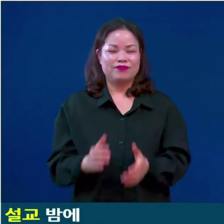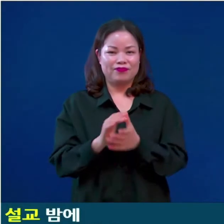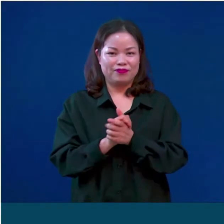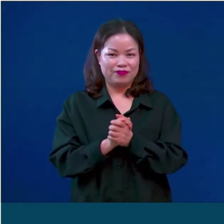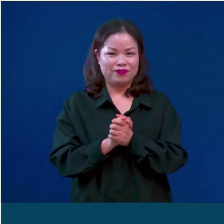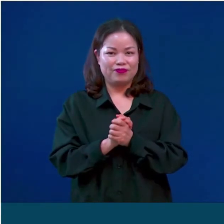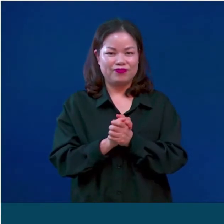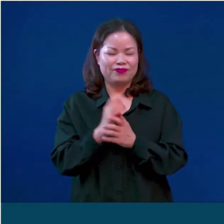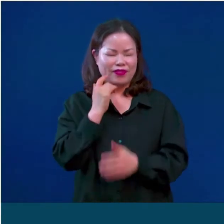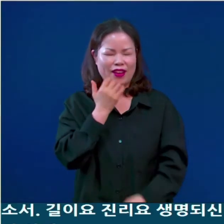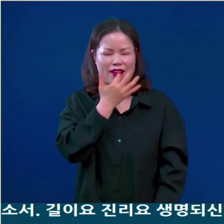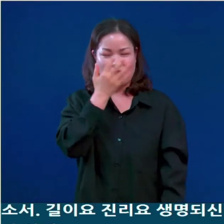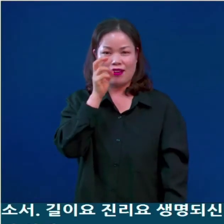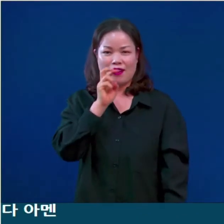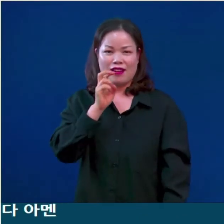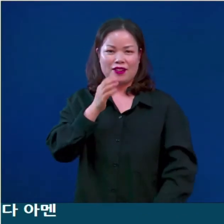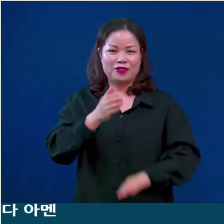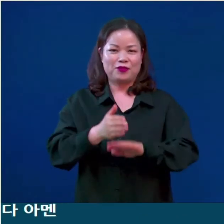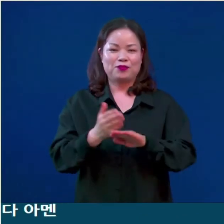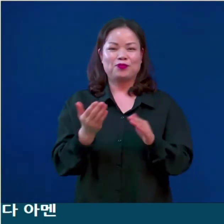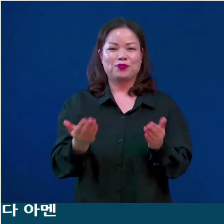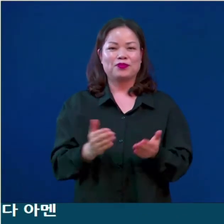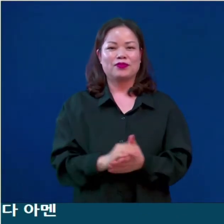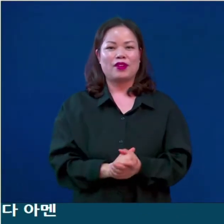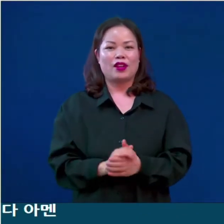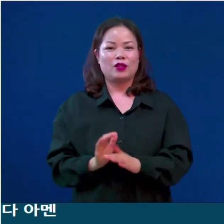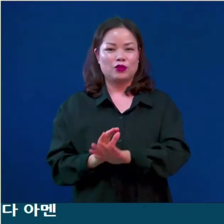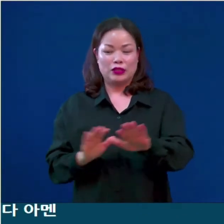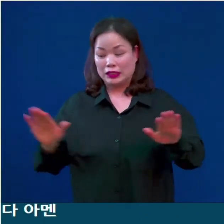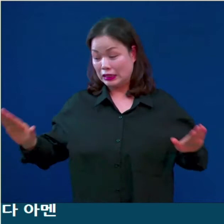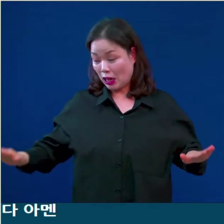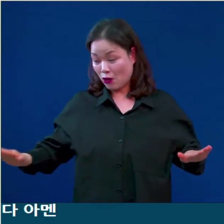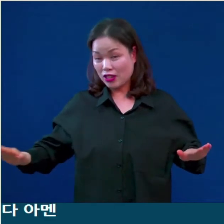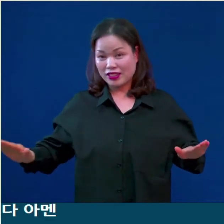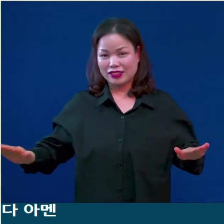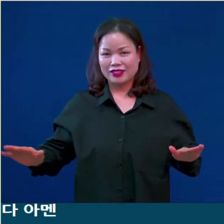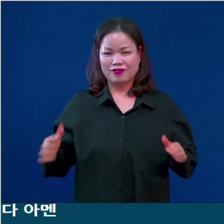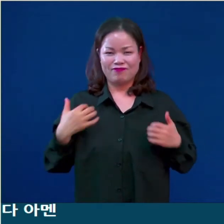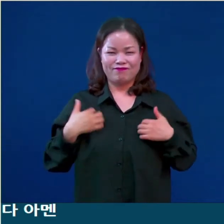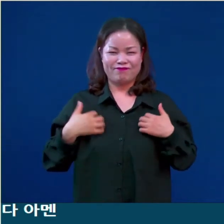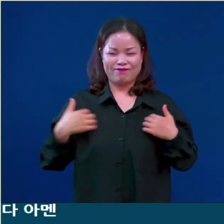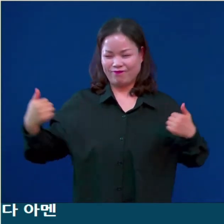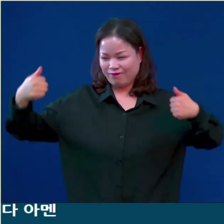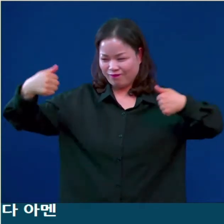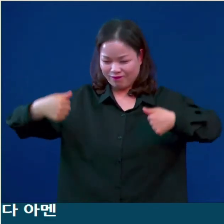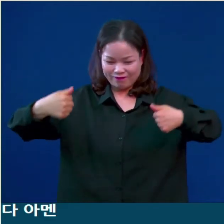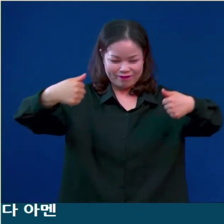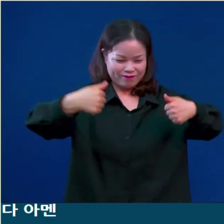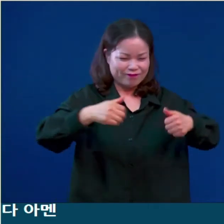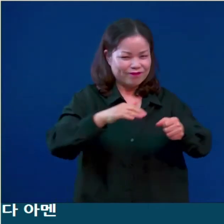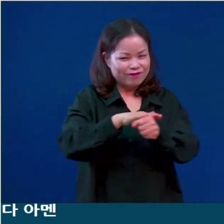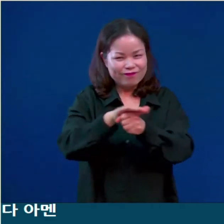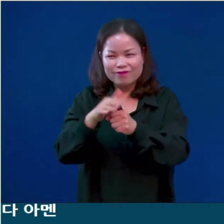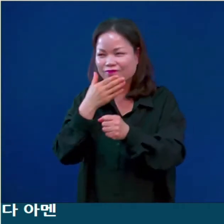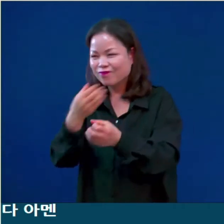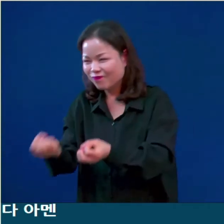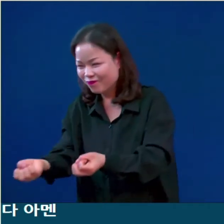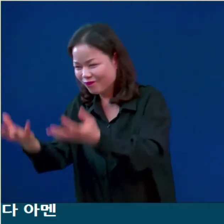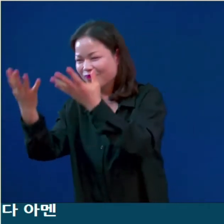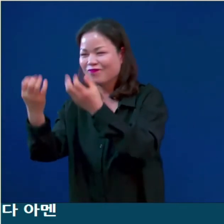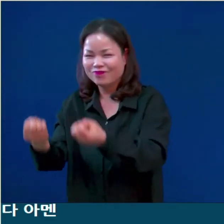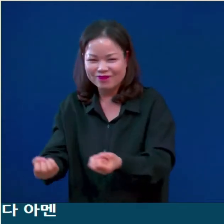아멘. 아름다운 찬양 감사를 드립니다. 우리 좌우에 계신 분들과 반갑게 인사하시기를 바랍니다. 사랑하고 축복합니다.